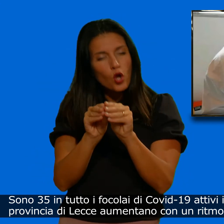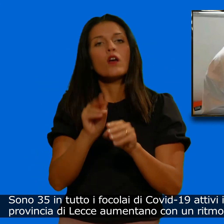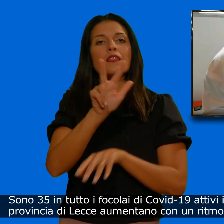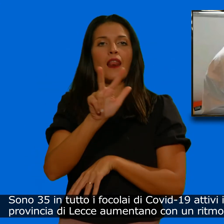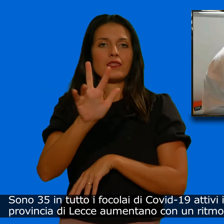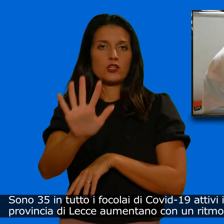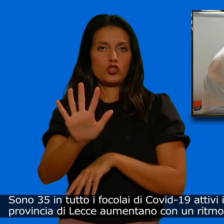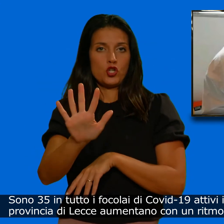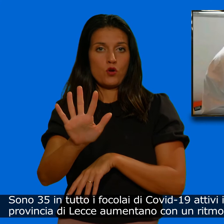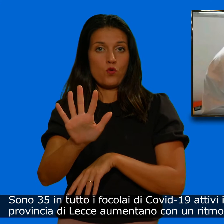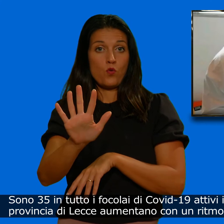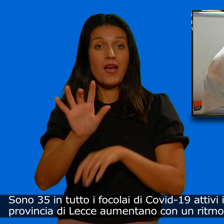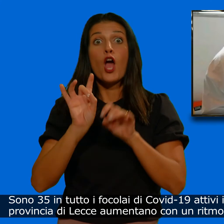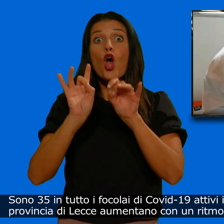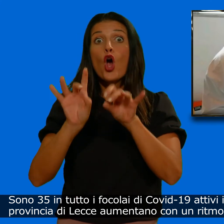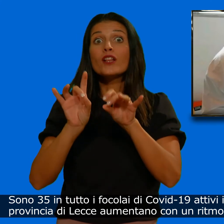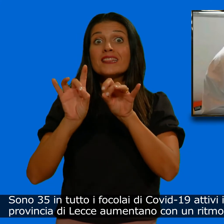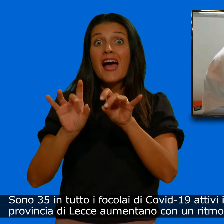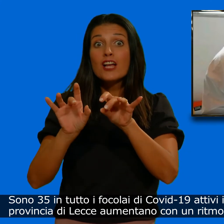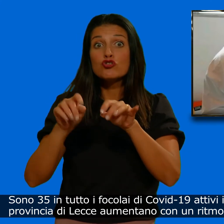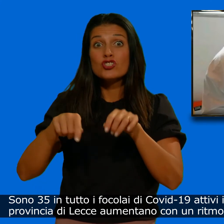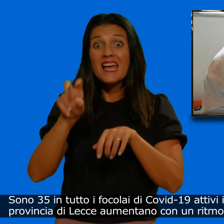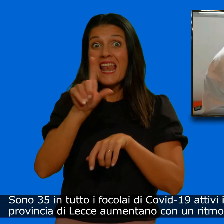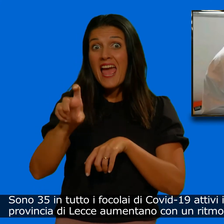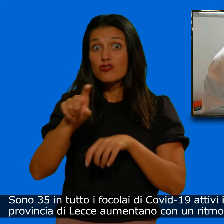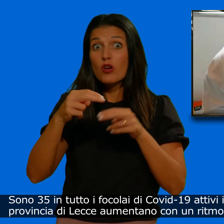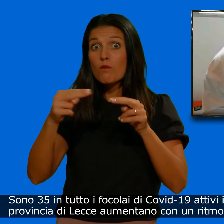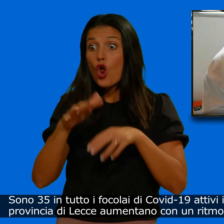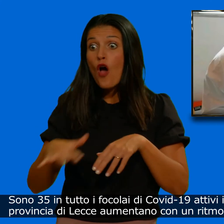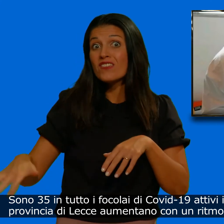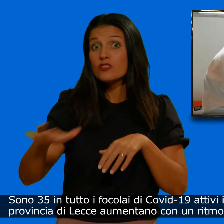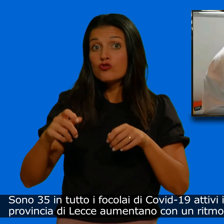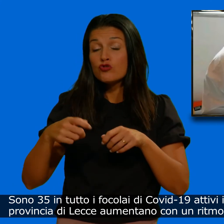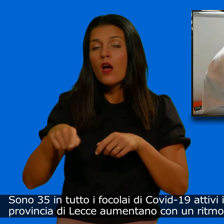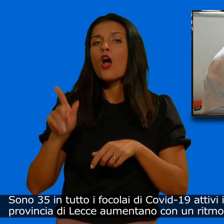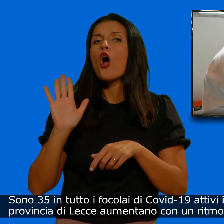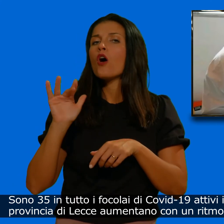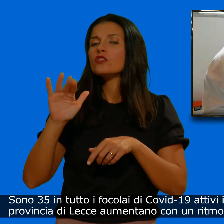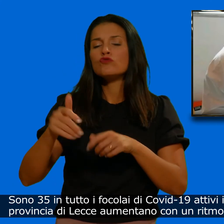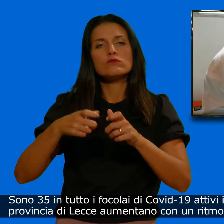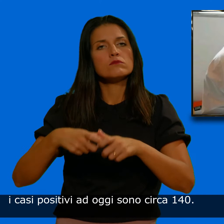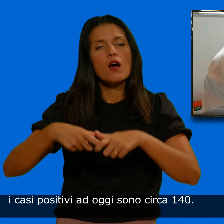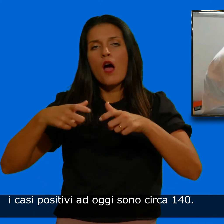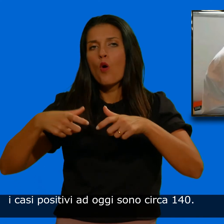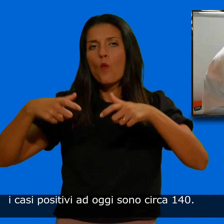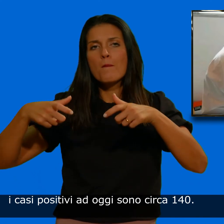montaggi in provincia di lecce aumentano con un ritmo lento ma costante i casi